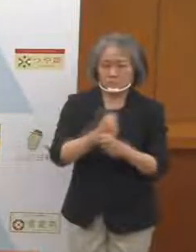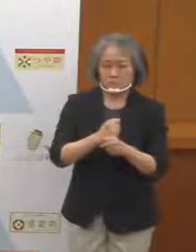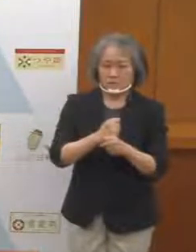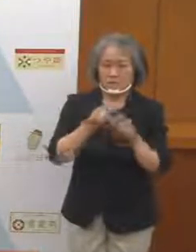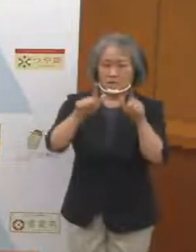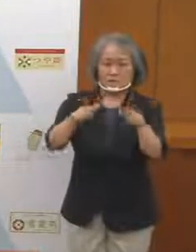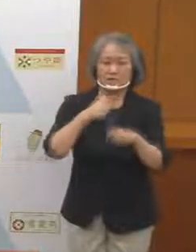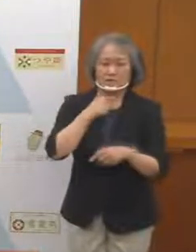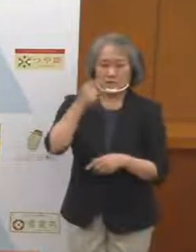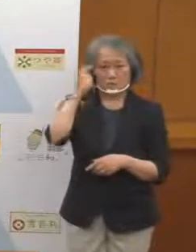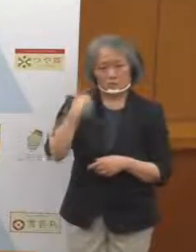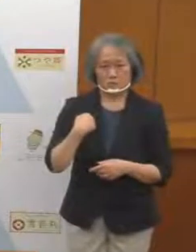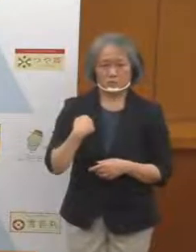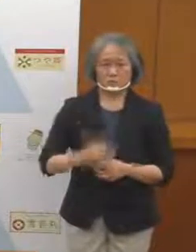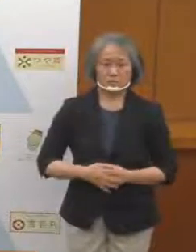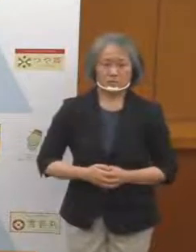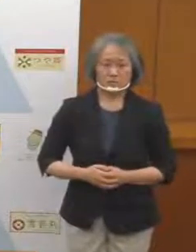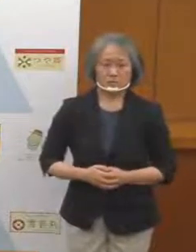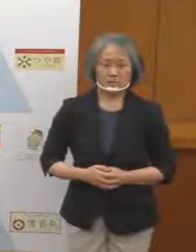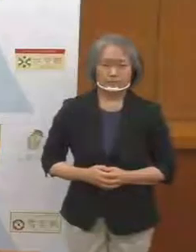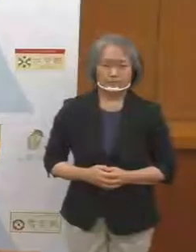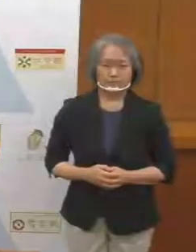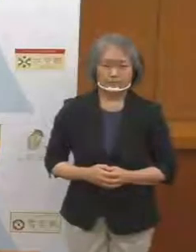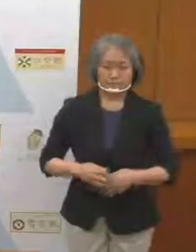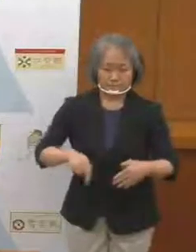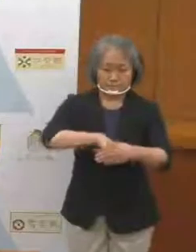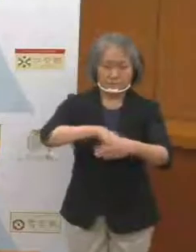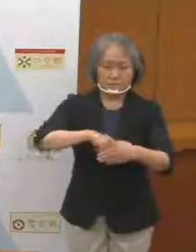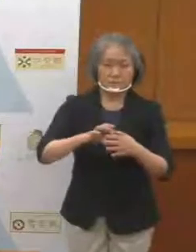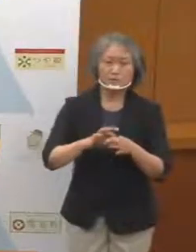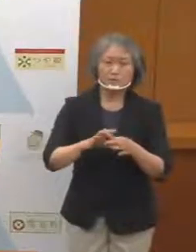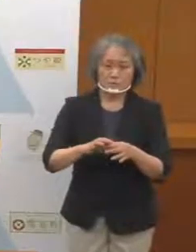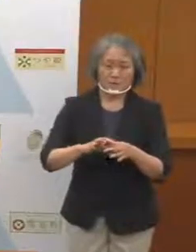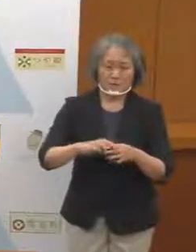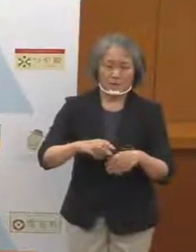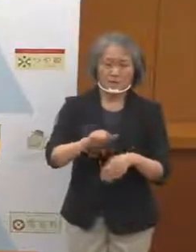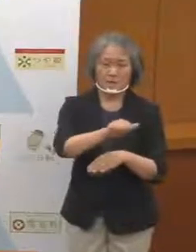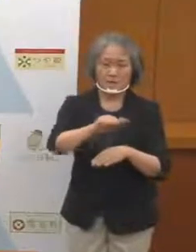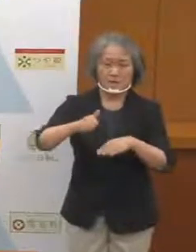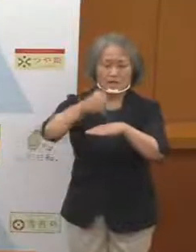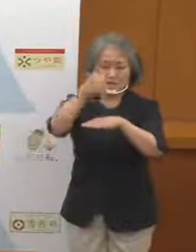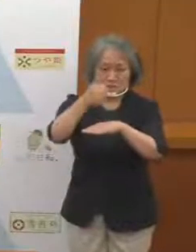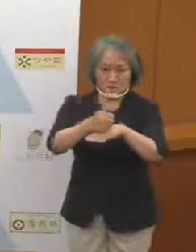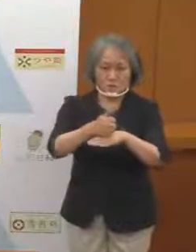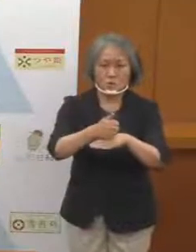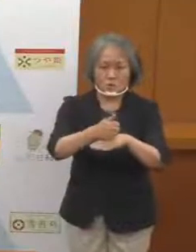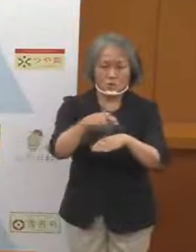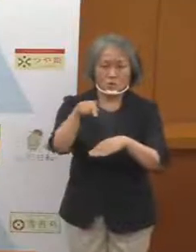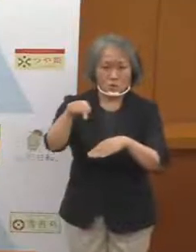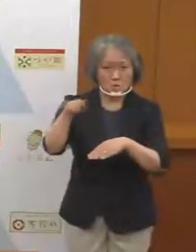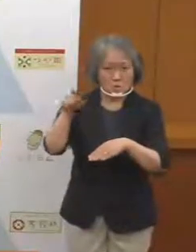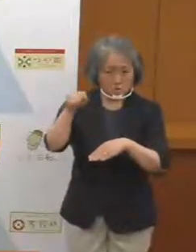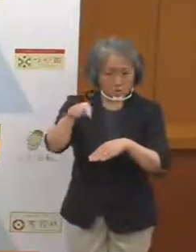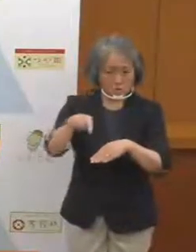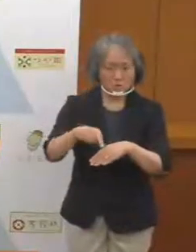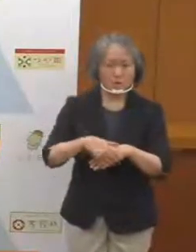としてはそうですねあのまああの蔵王というところは